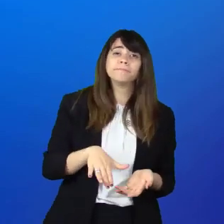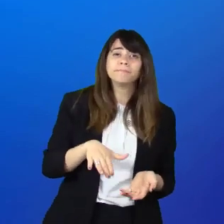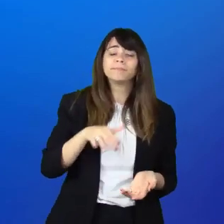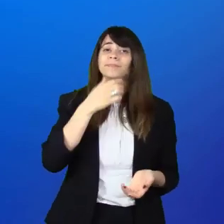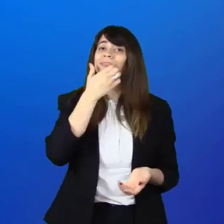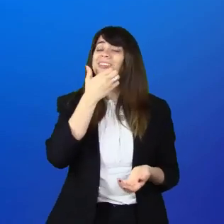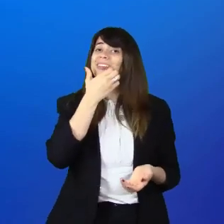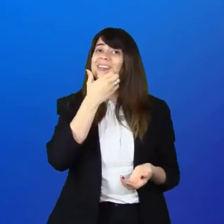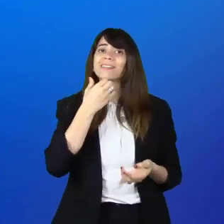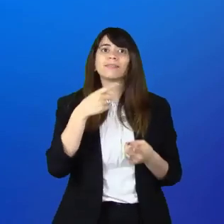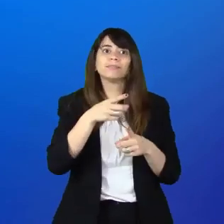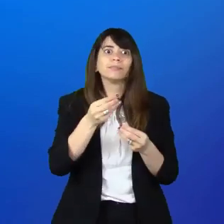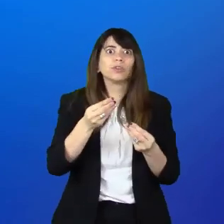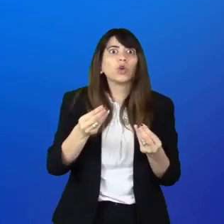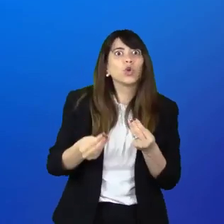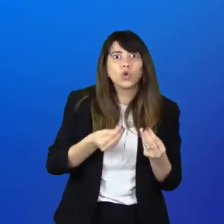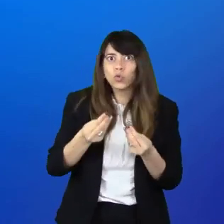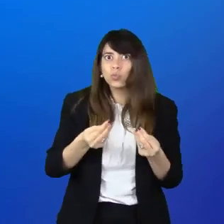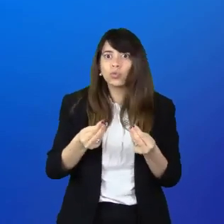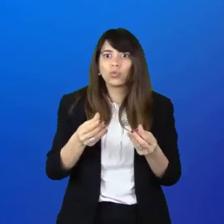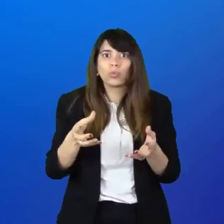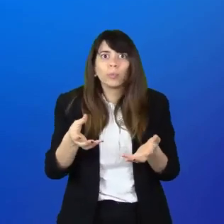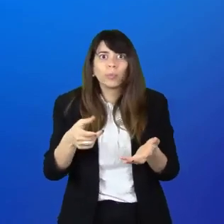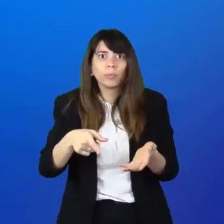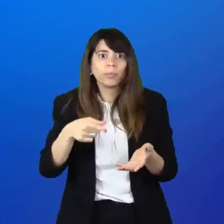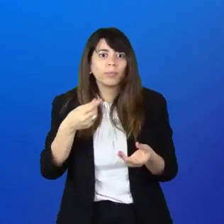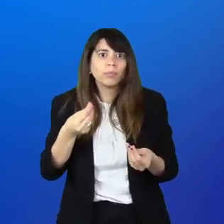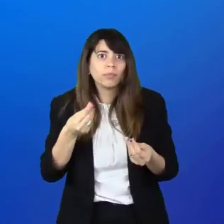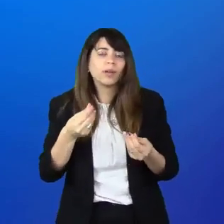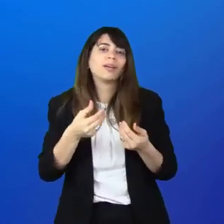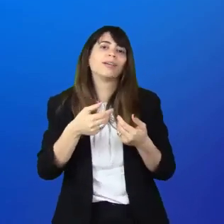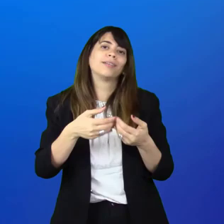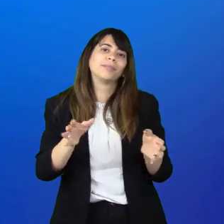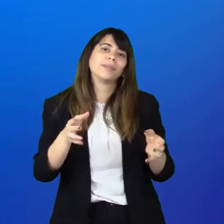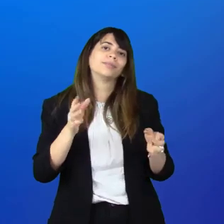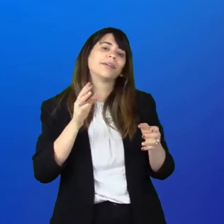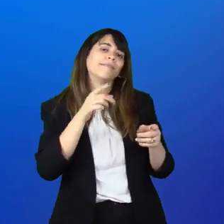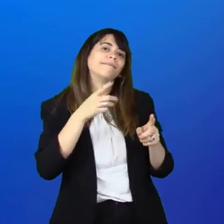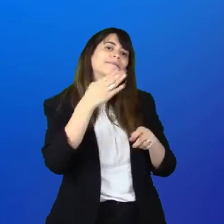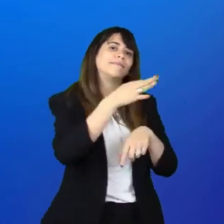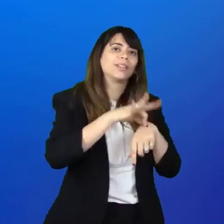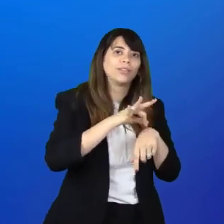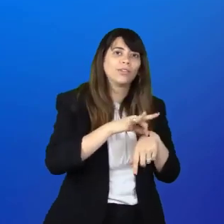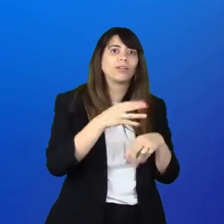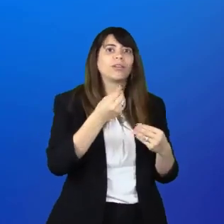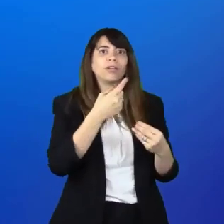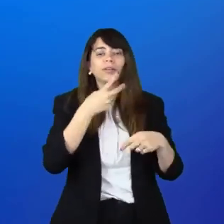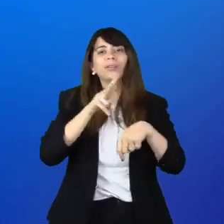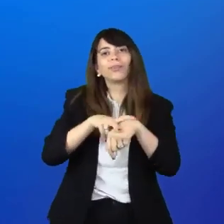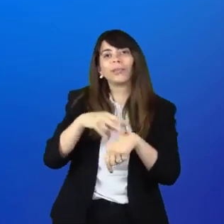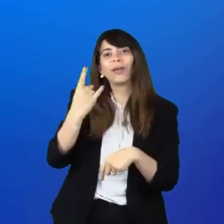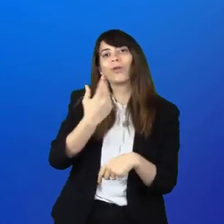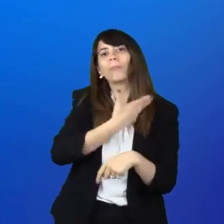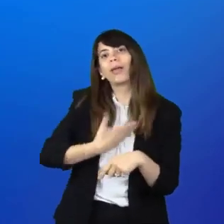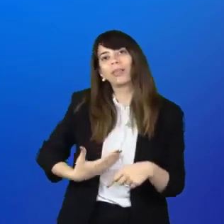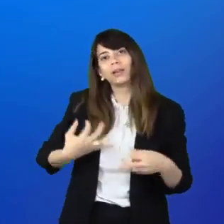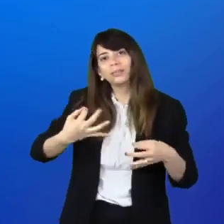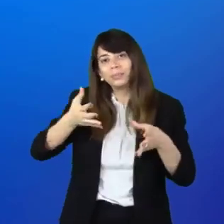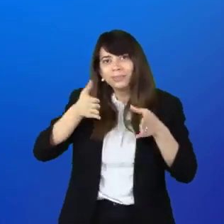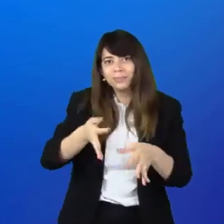Y bueno, pasó el tiempo y viendo qué hacer, fuimos al médico y recomendaron una maestra